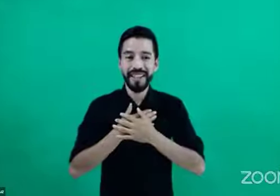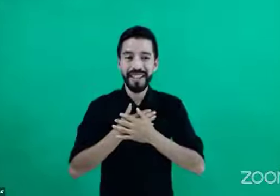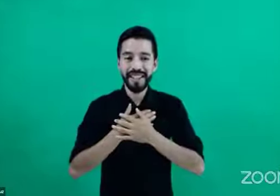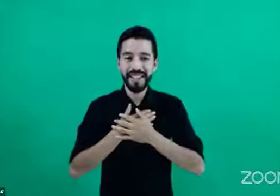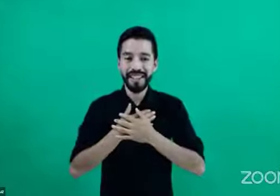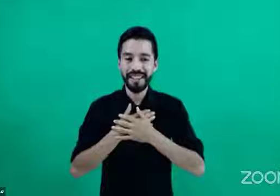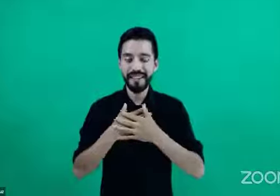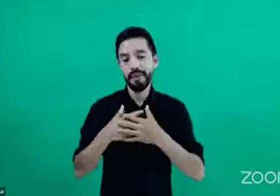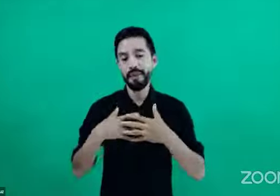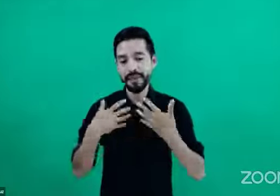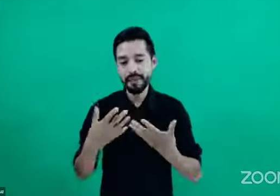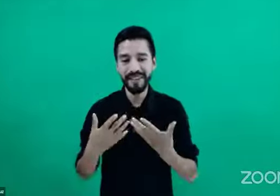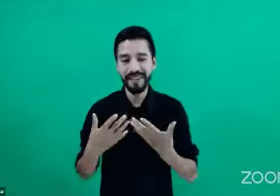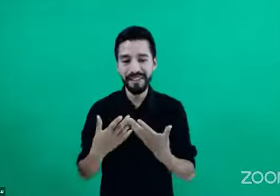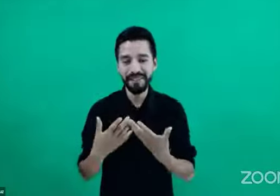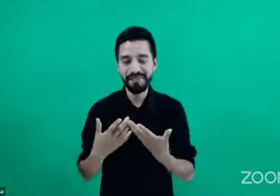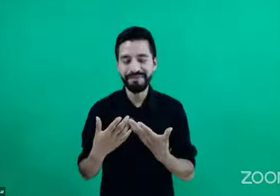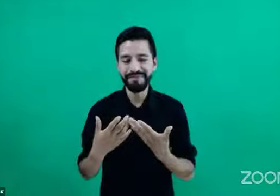tengo,